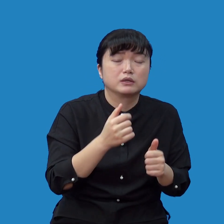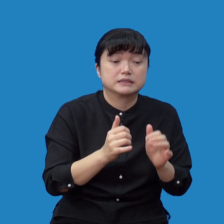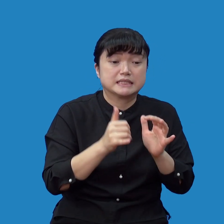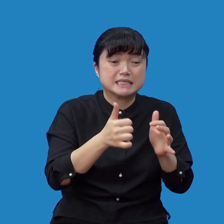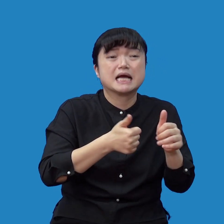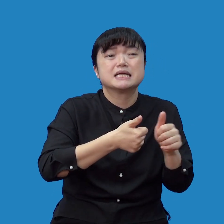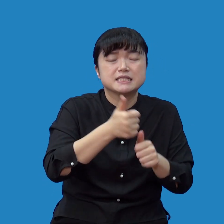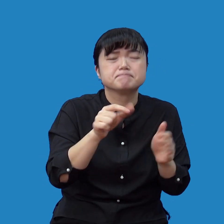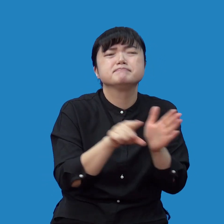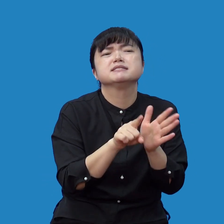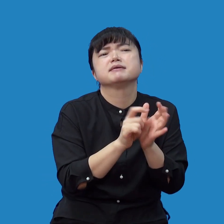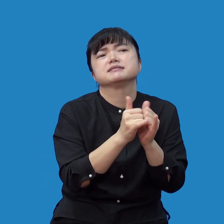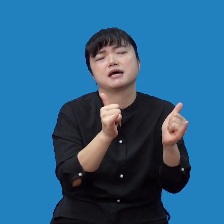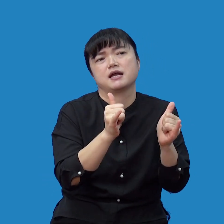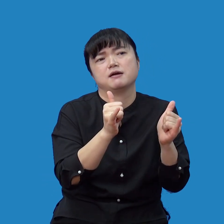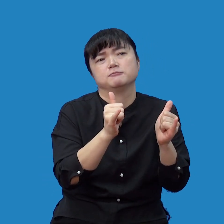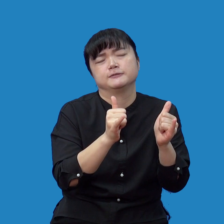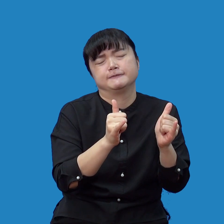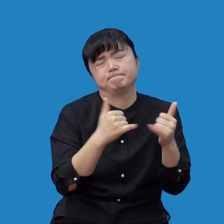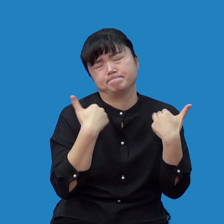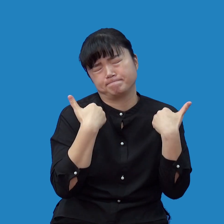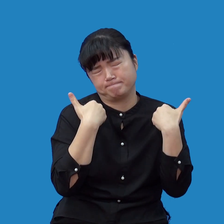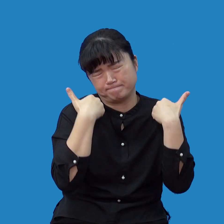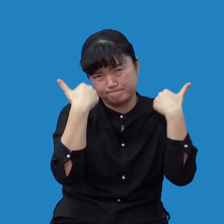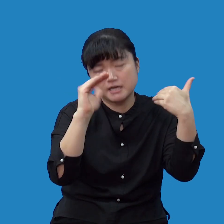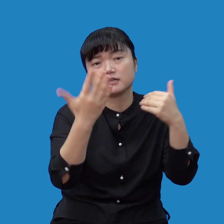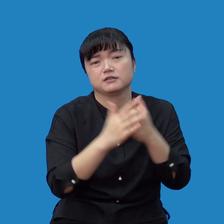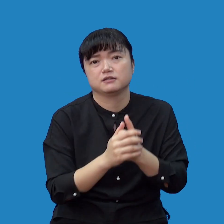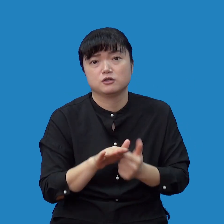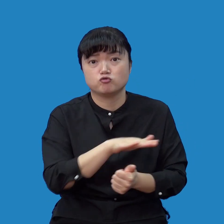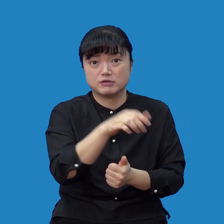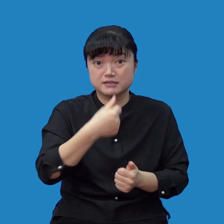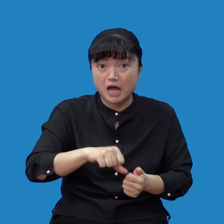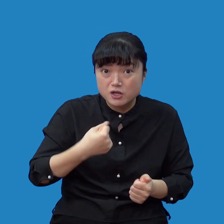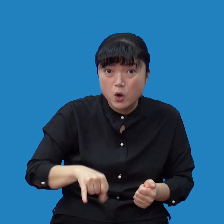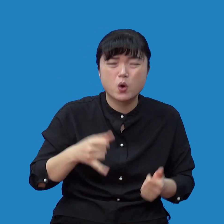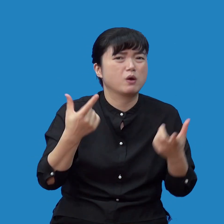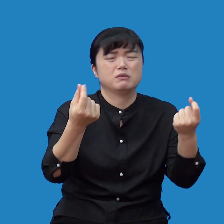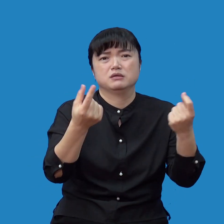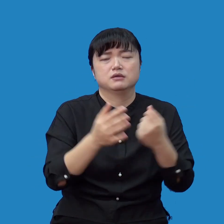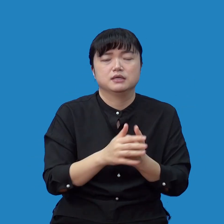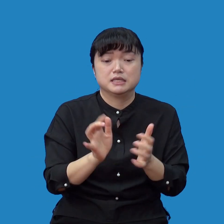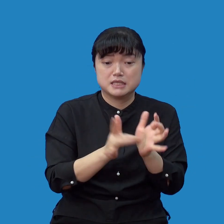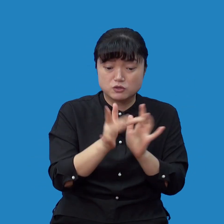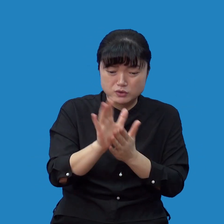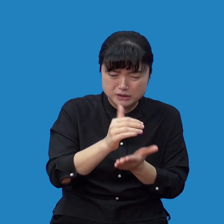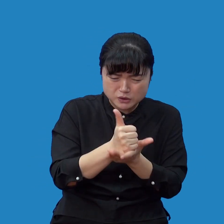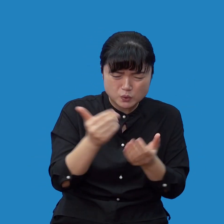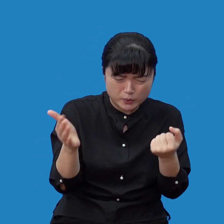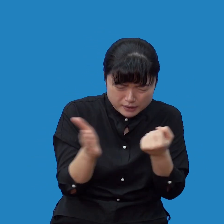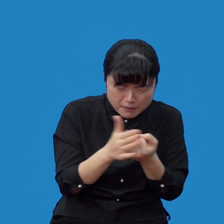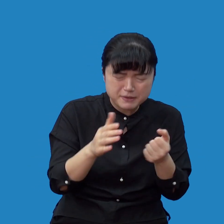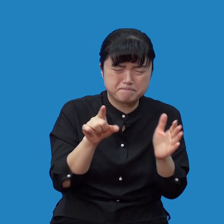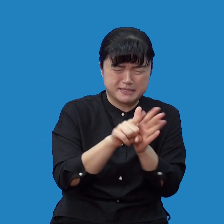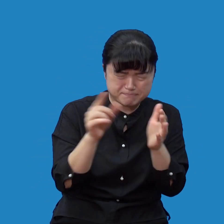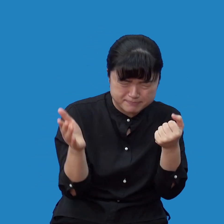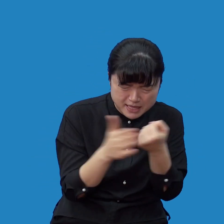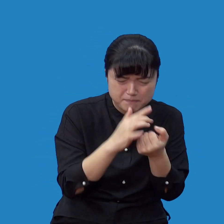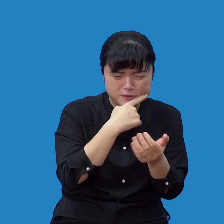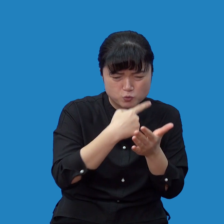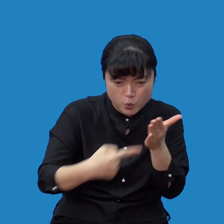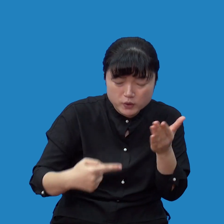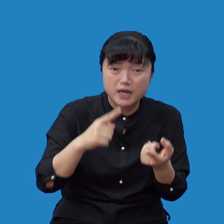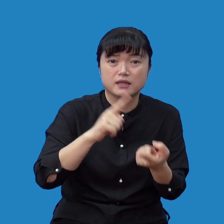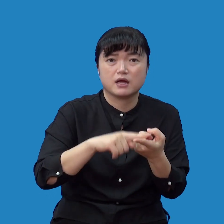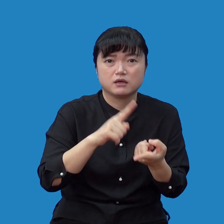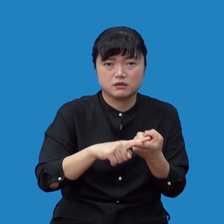사람이 될 수 있었습니다. 우리 자녀들이 예수 그리스도 때문에, 믿음 때문에 손해받는 것,